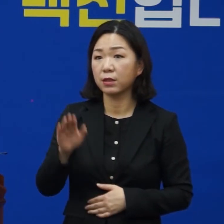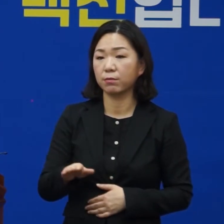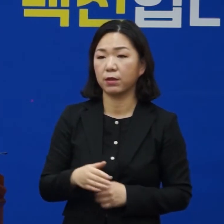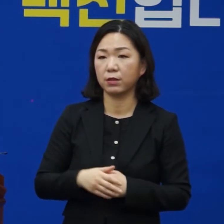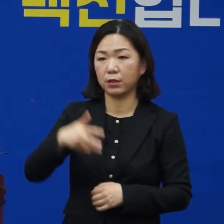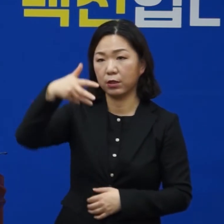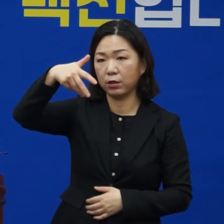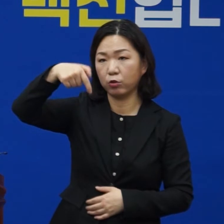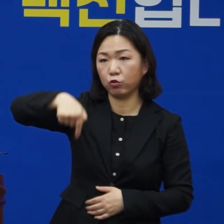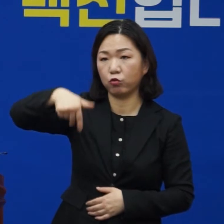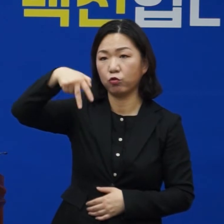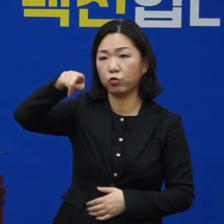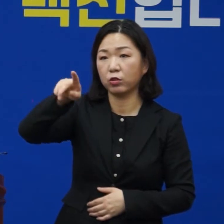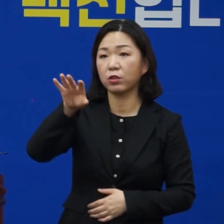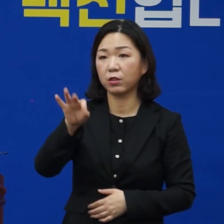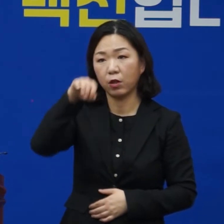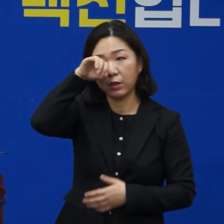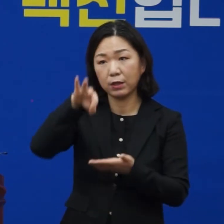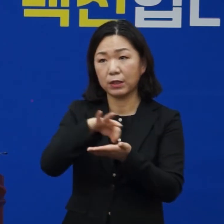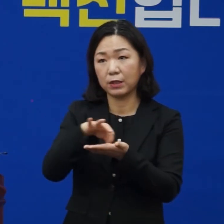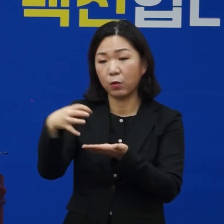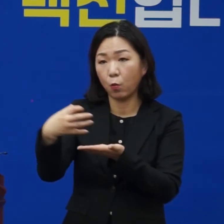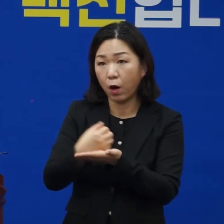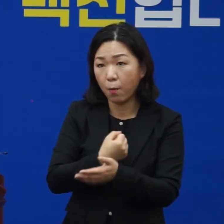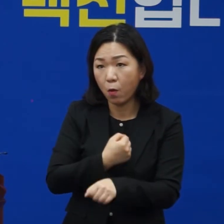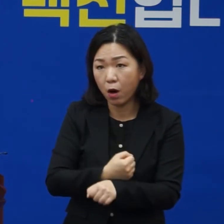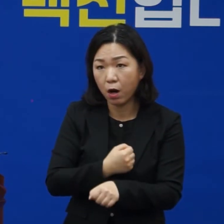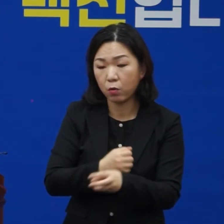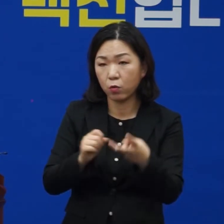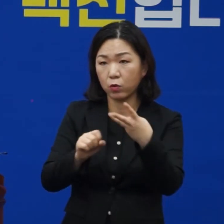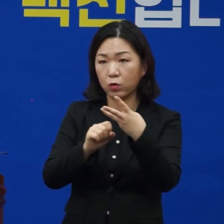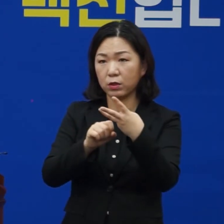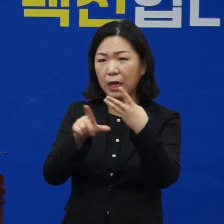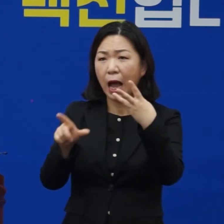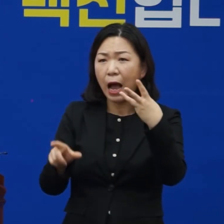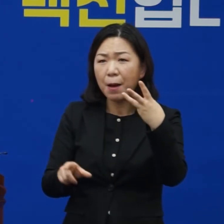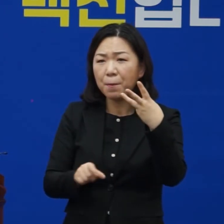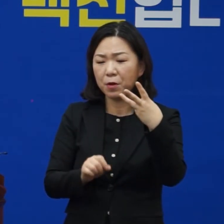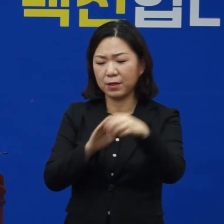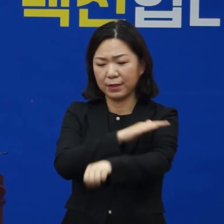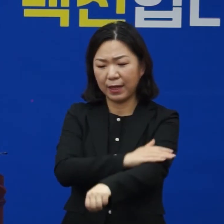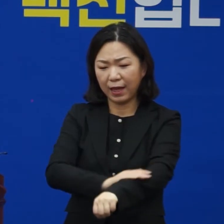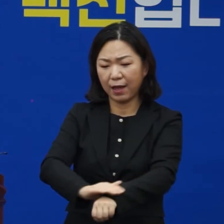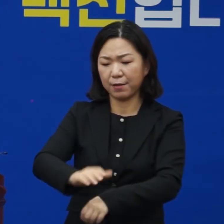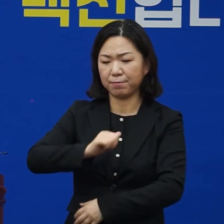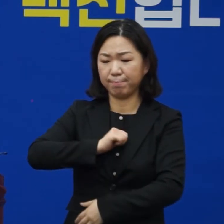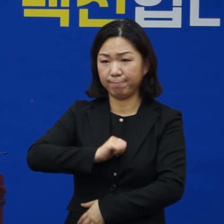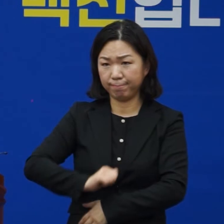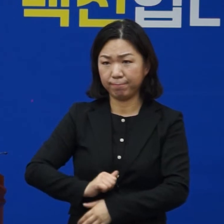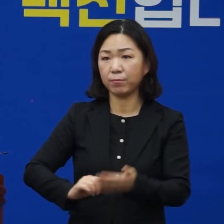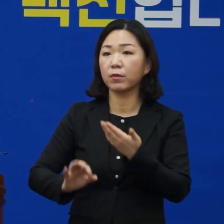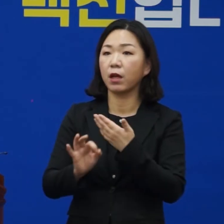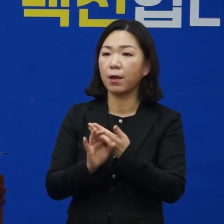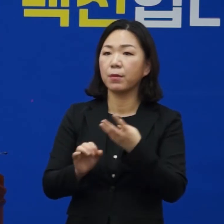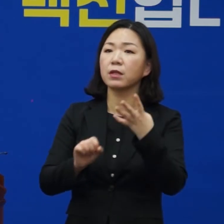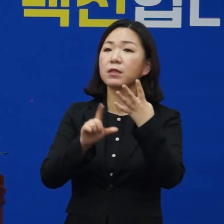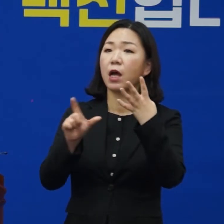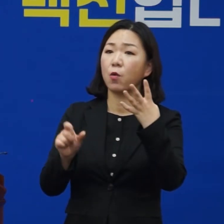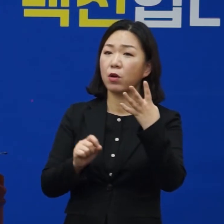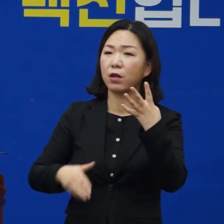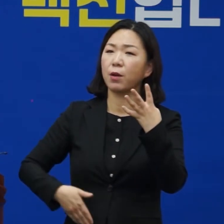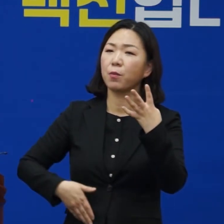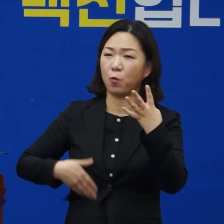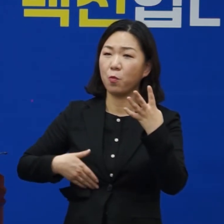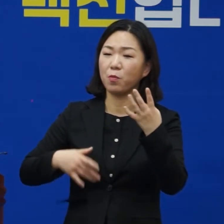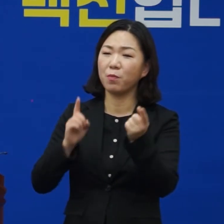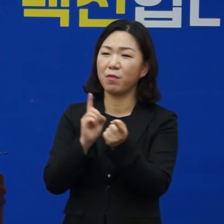추경 예산안 확보하고 또 우리가 3월 잔인한 3월을 견디면은 4월에 우리도 봄을